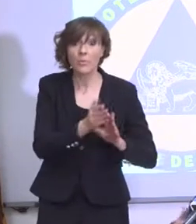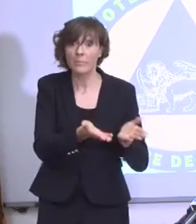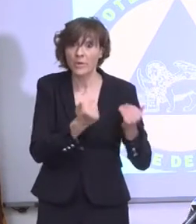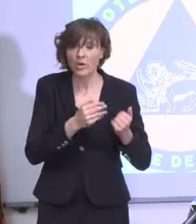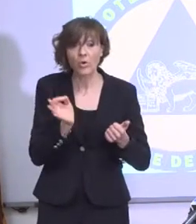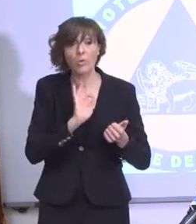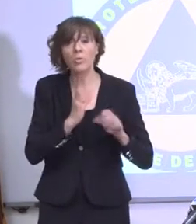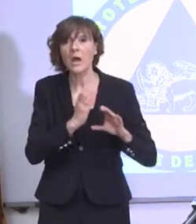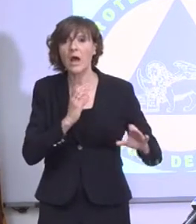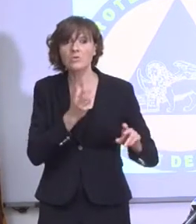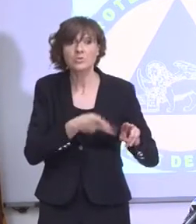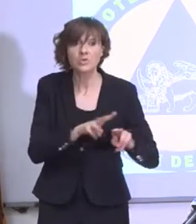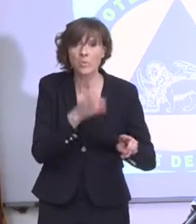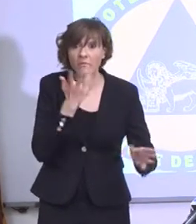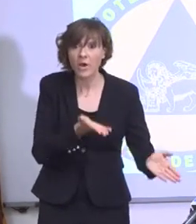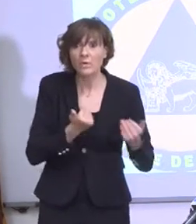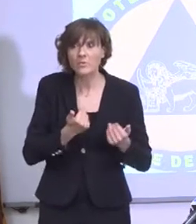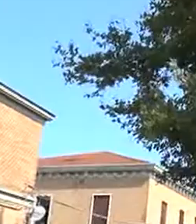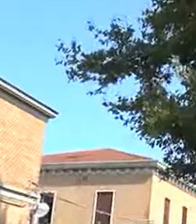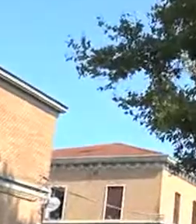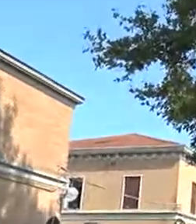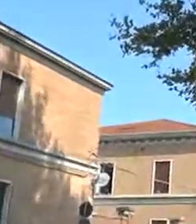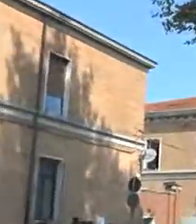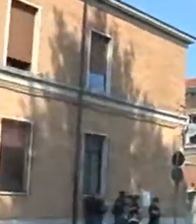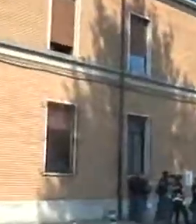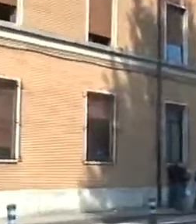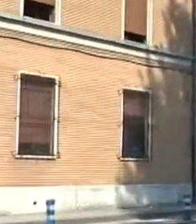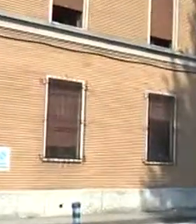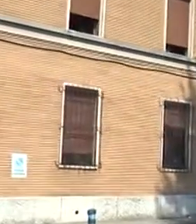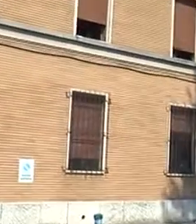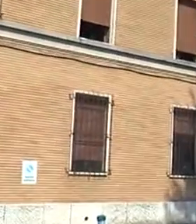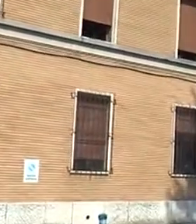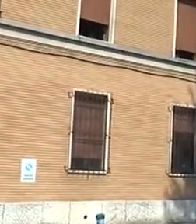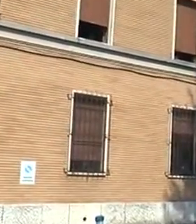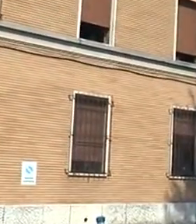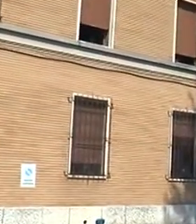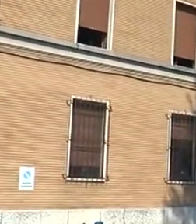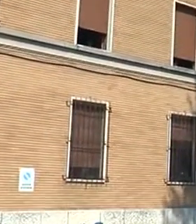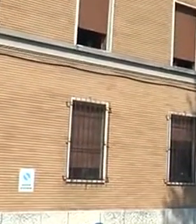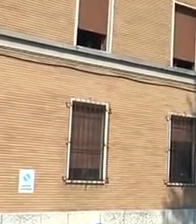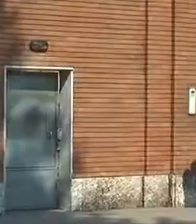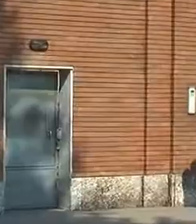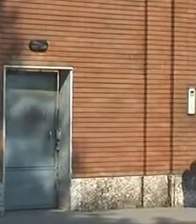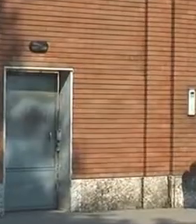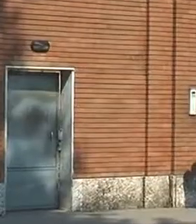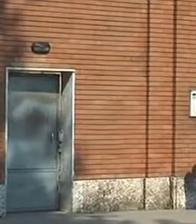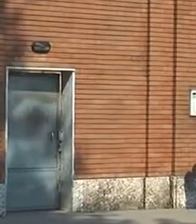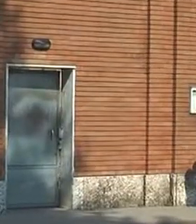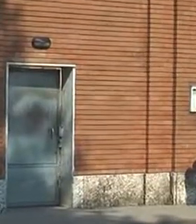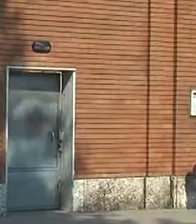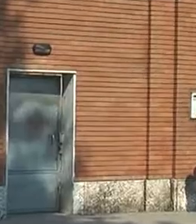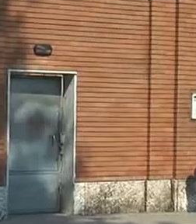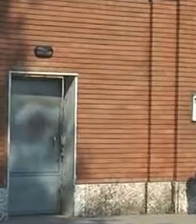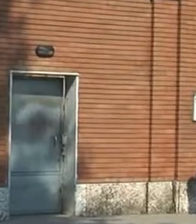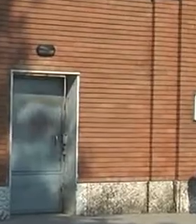o doppio degli autobus non solo non ci sono sul mercato poi la questione migranti positivi con le polemiche sulla croce rossa a jesolo e